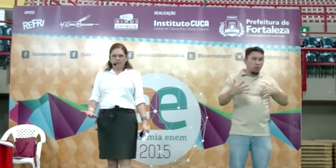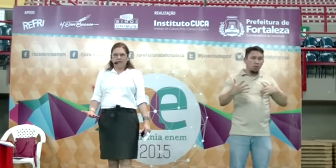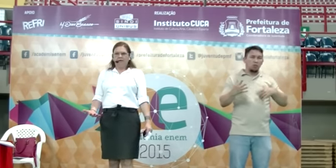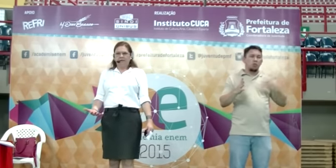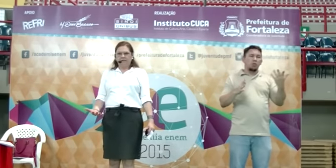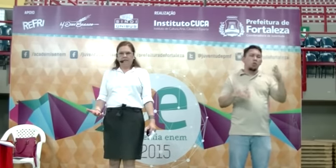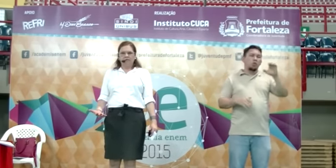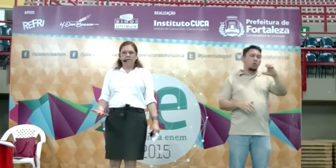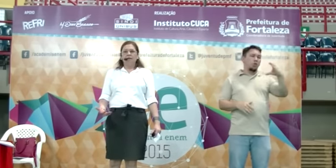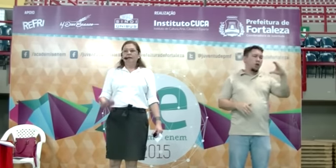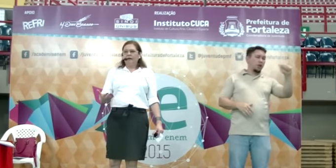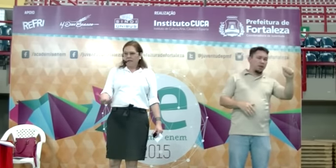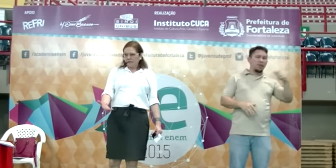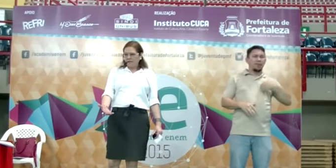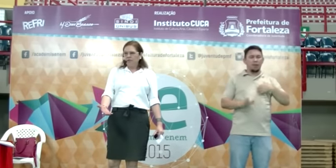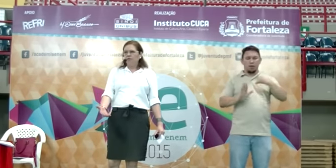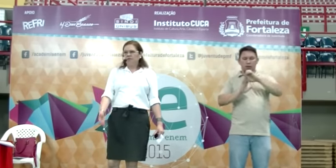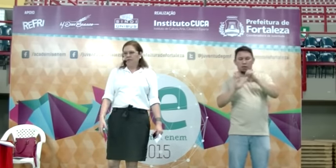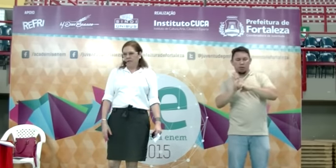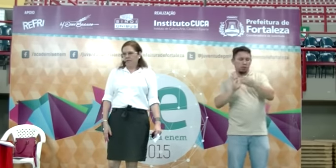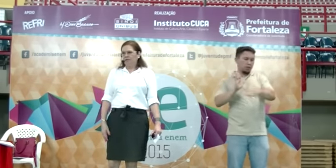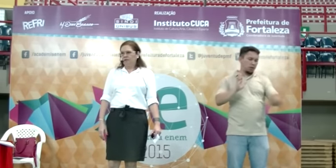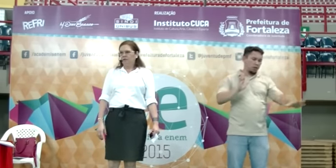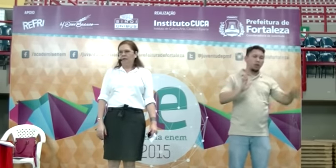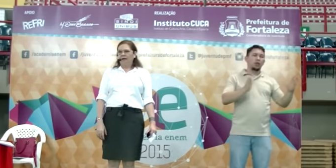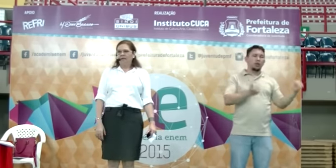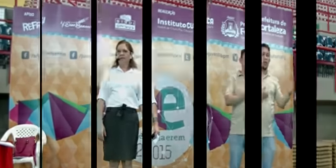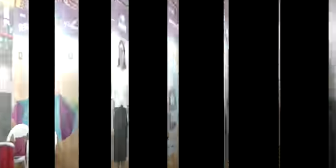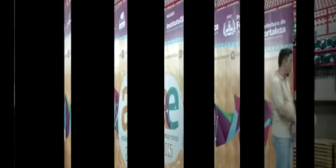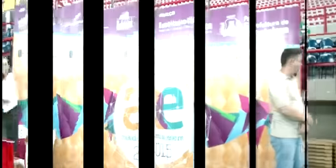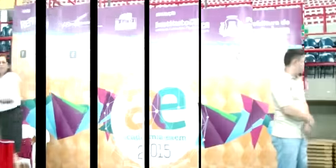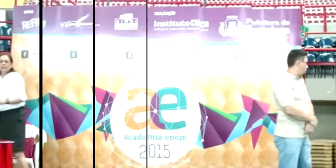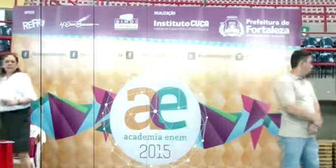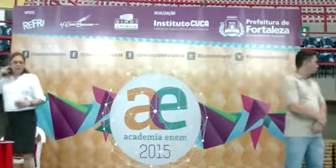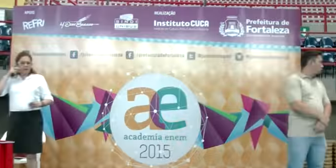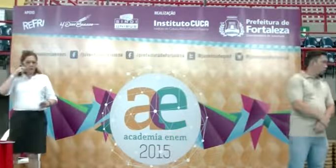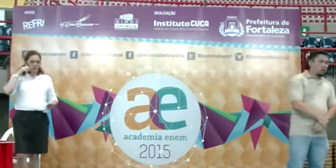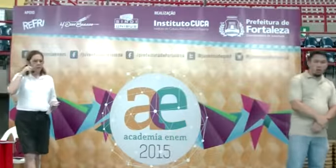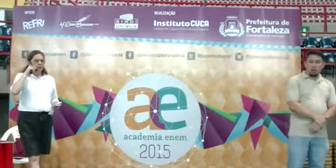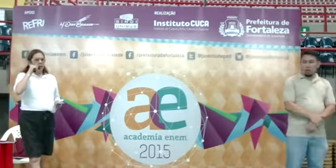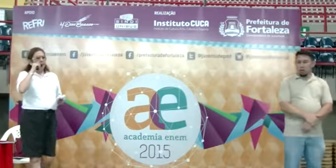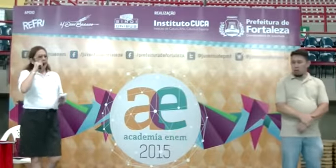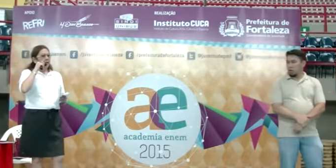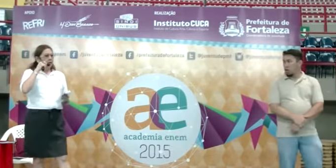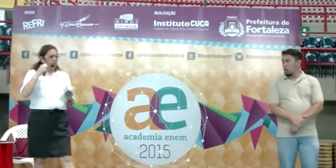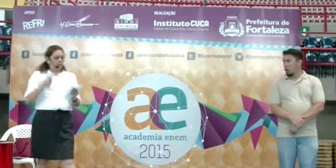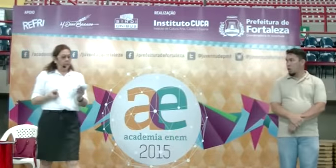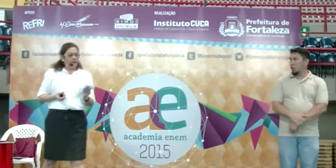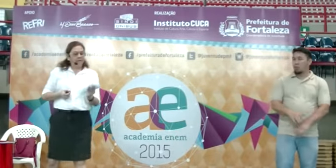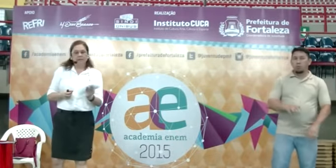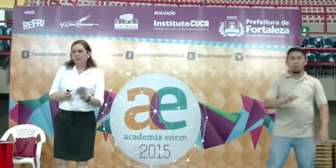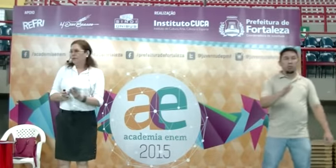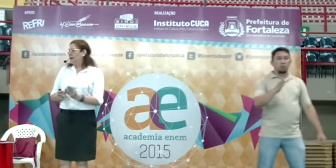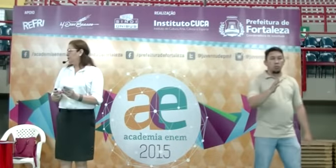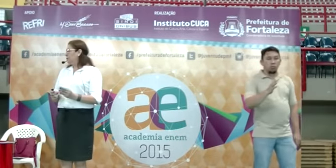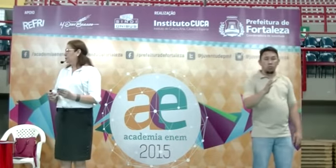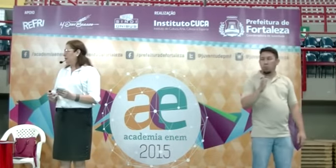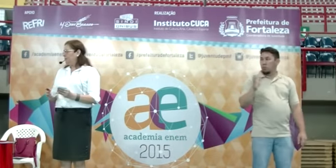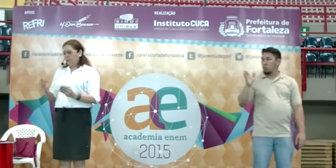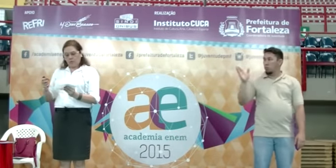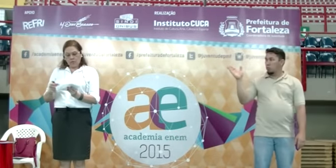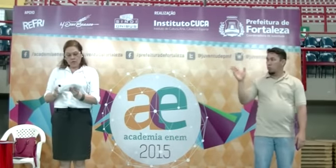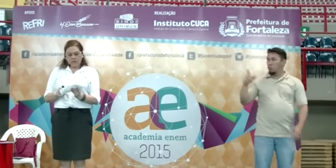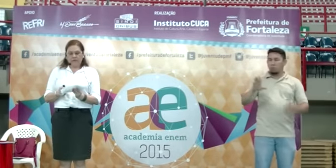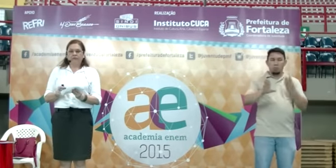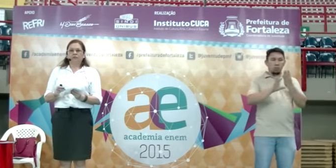da Criança e do Adolescente, esse dos crimes virtuais. Pessoal, pela exiguidade